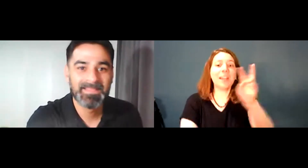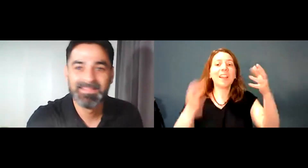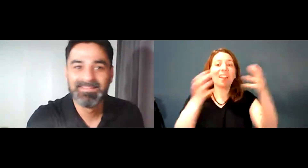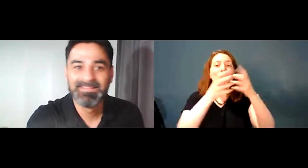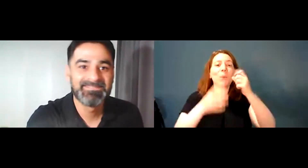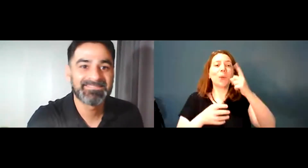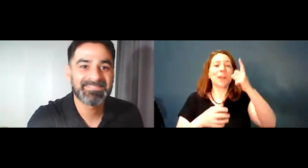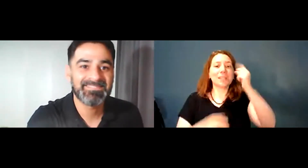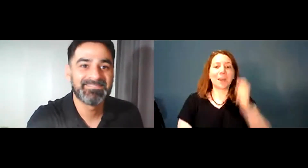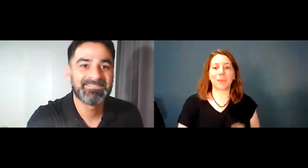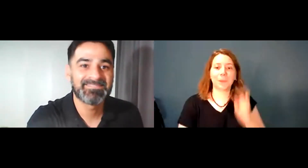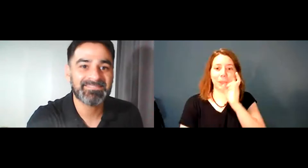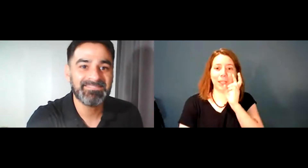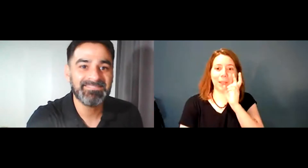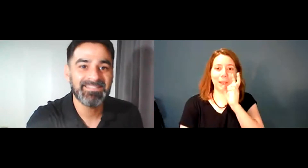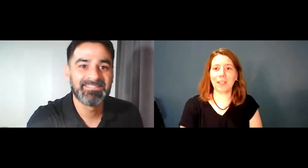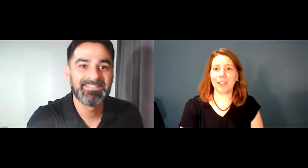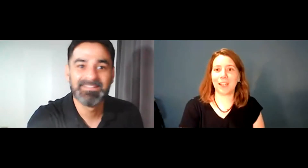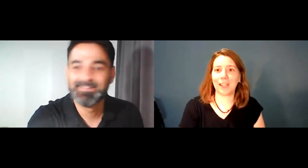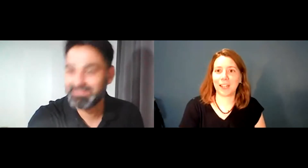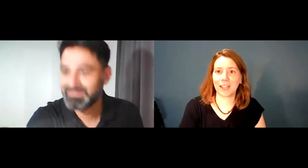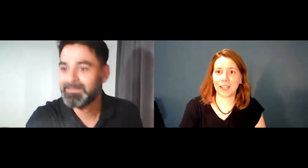Miren en el grupo de WhatsApp. Miren.